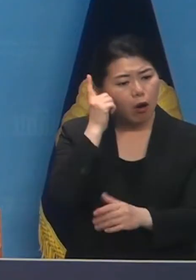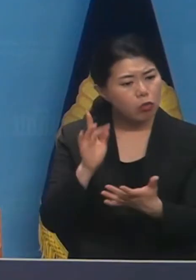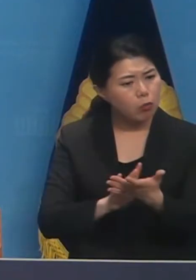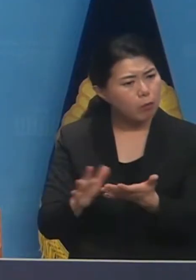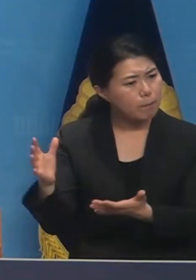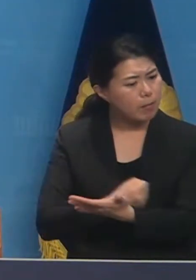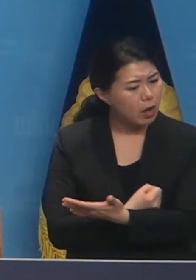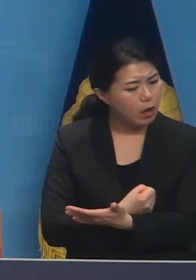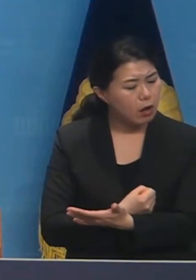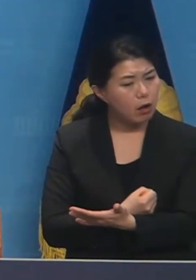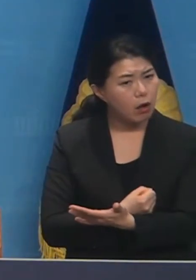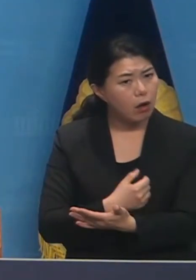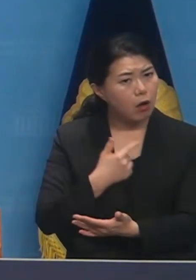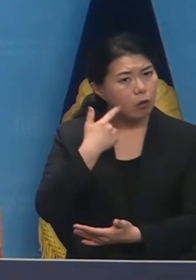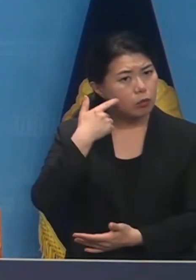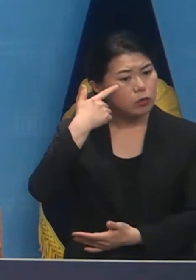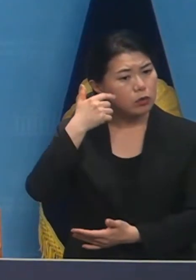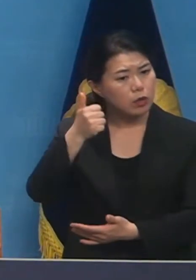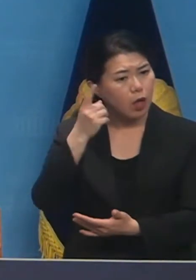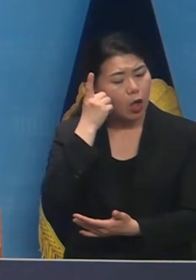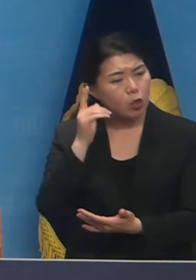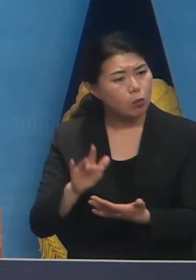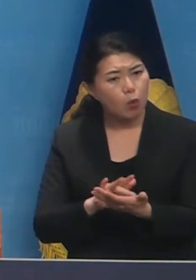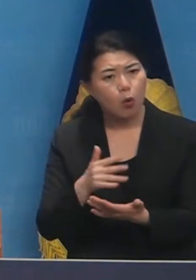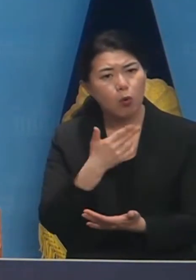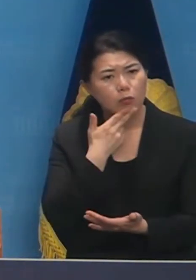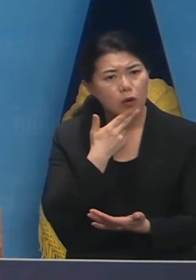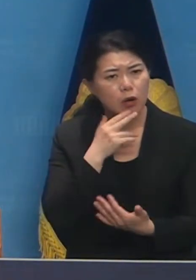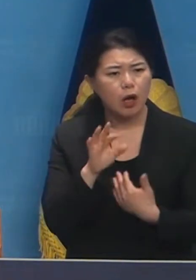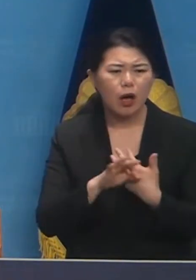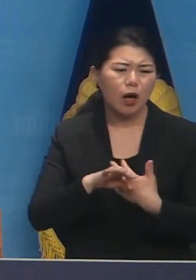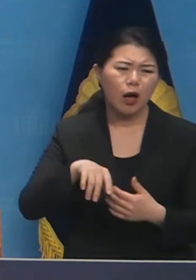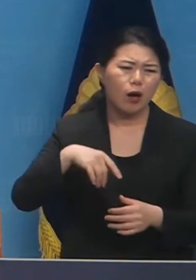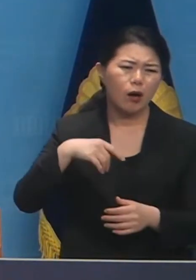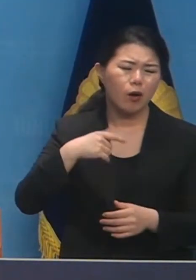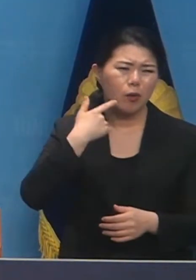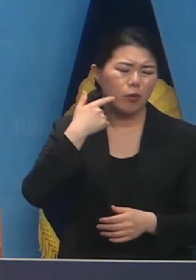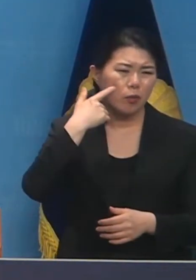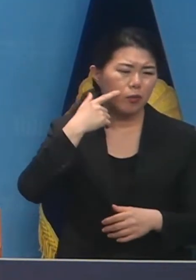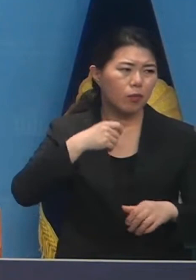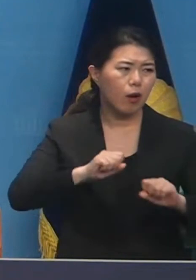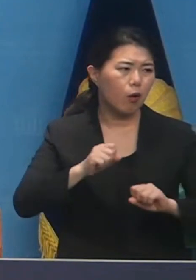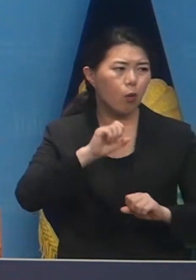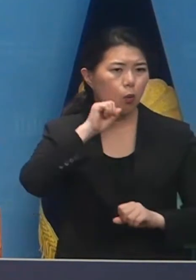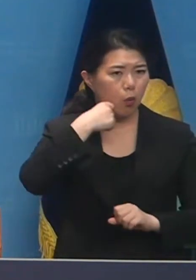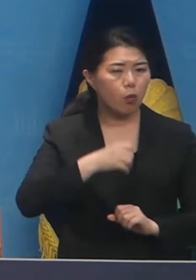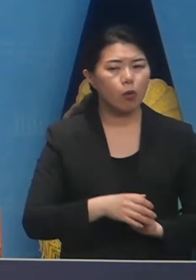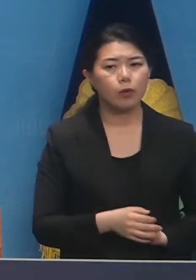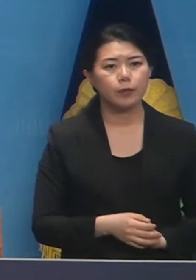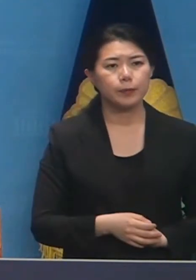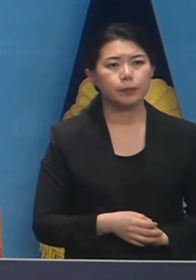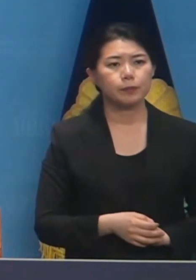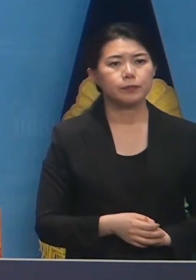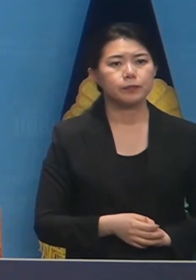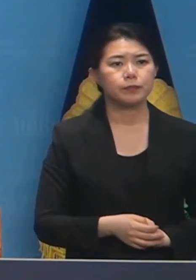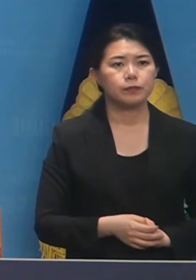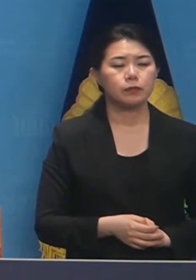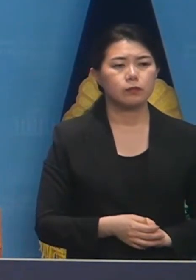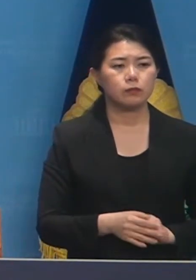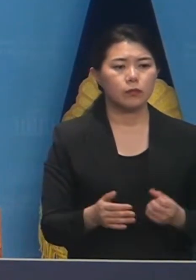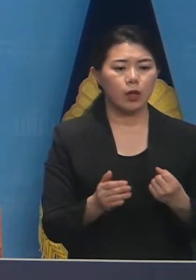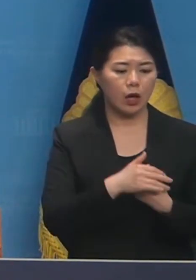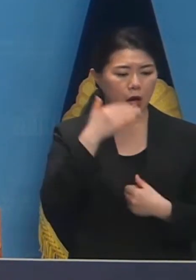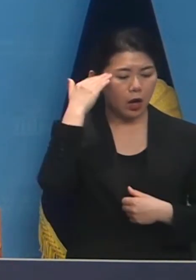핸드폰까지 압수수색. 목사님은 핸드폰이 없으면 목회하기가 어려워요. 그래서 이런 이